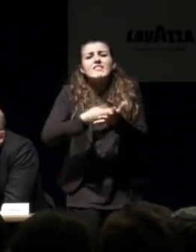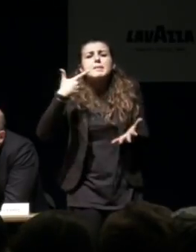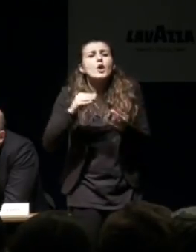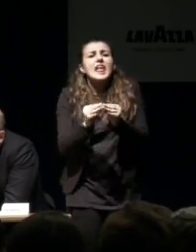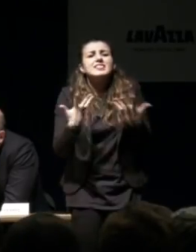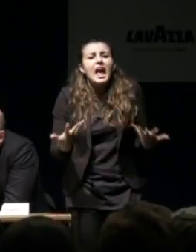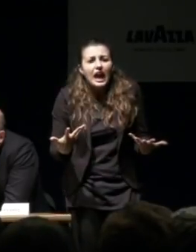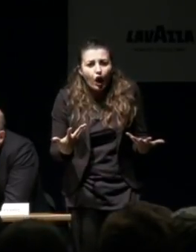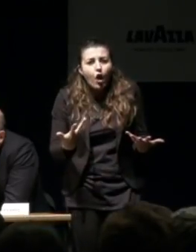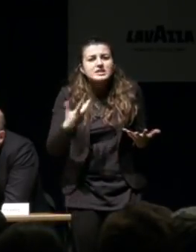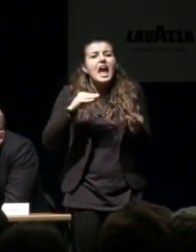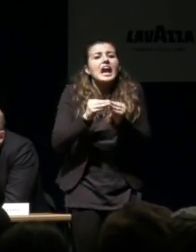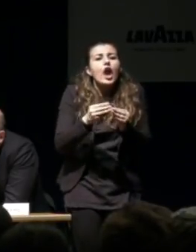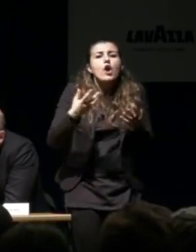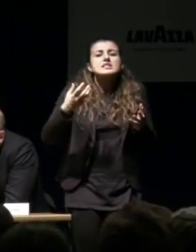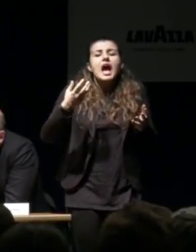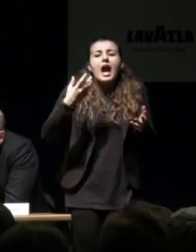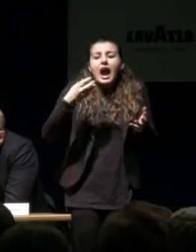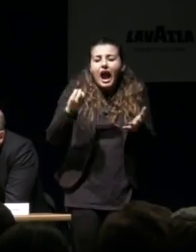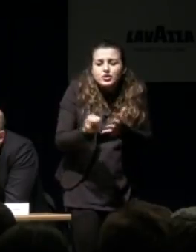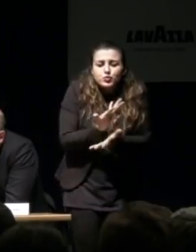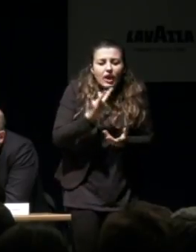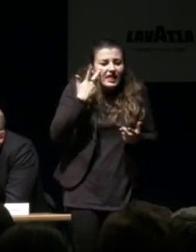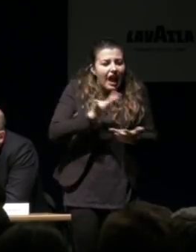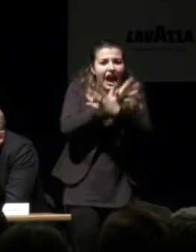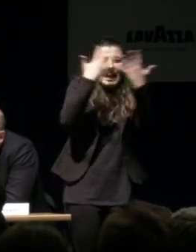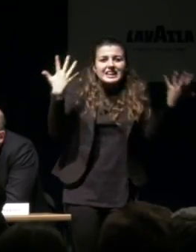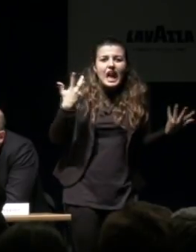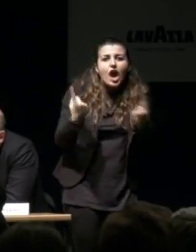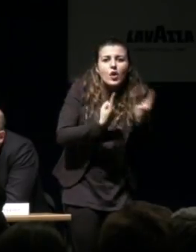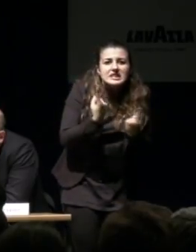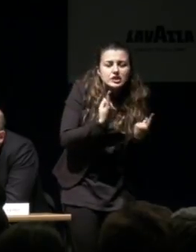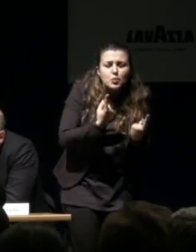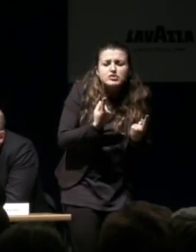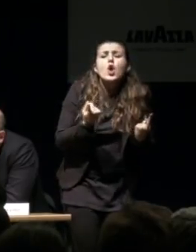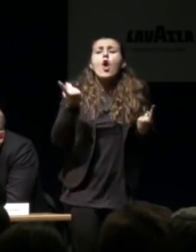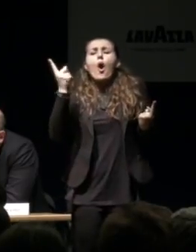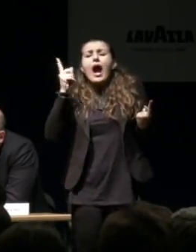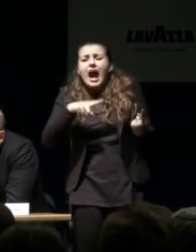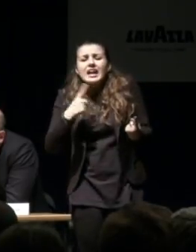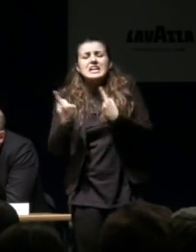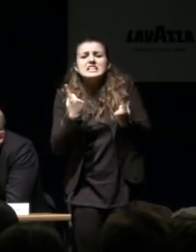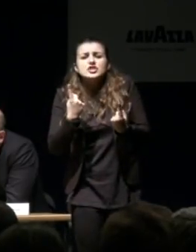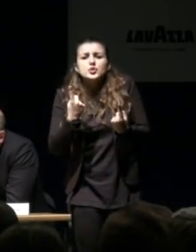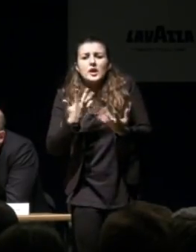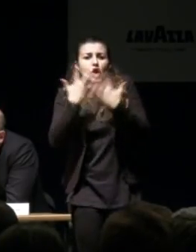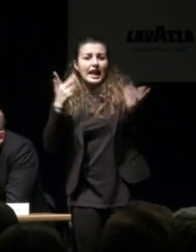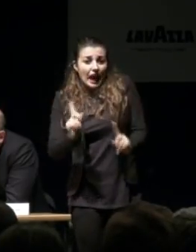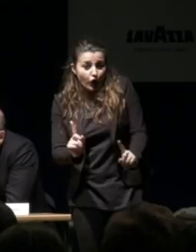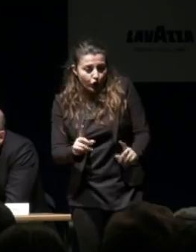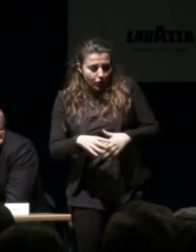c'era sotterraneamente nelle cose evidenti ma anche su quello che era semplicemente molto evidenti